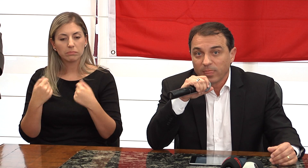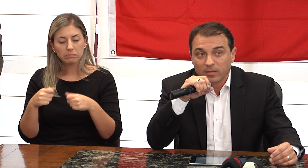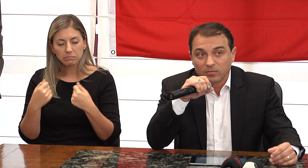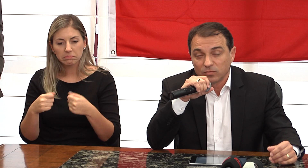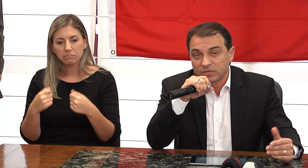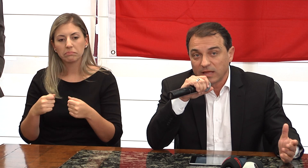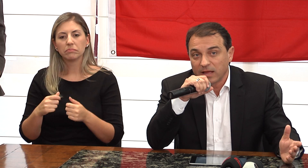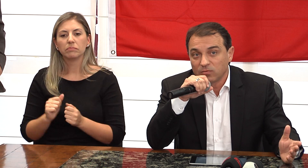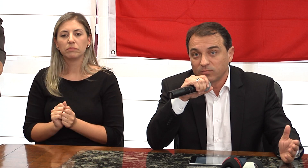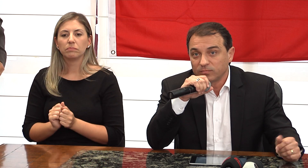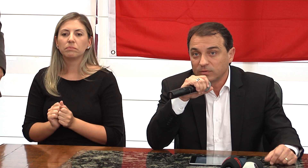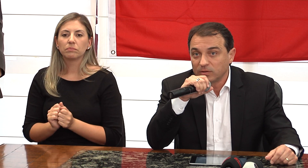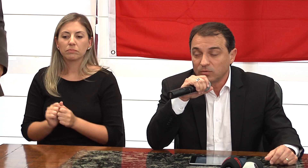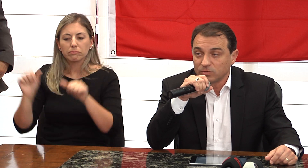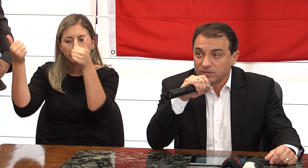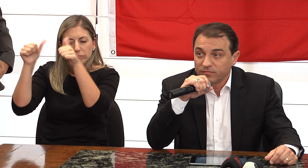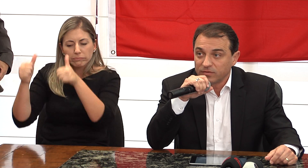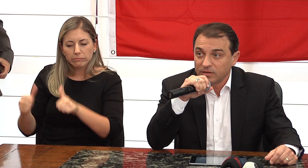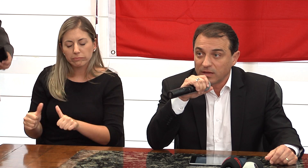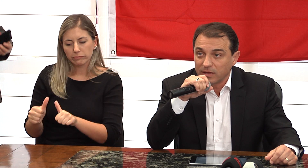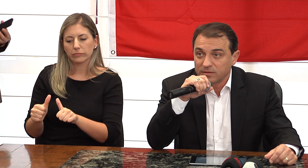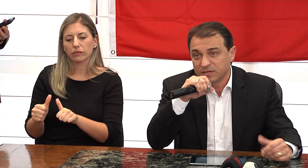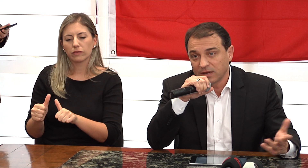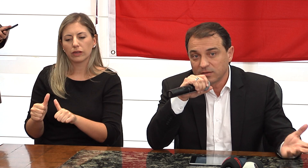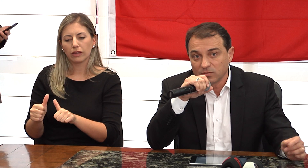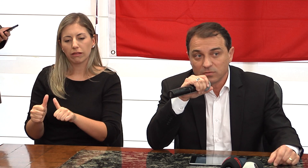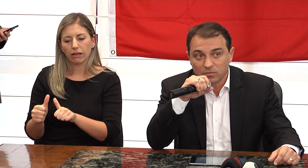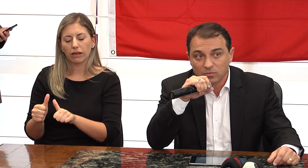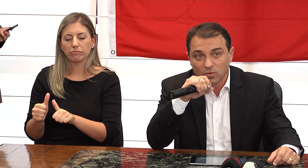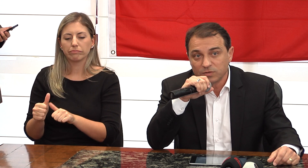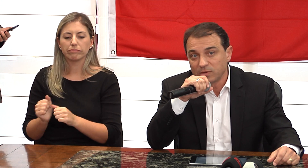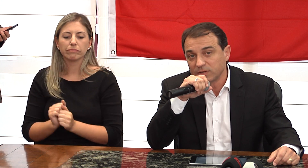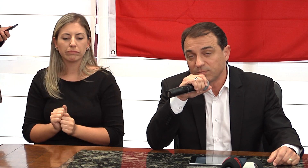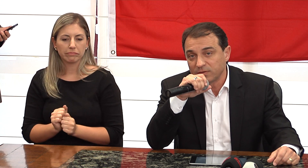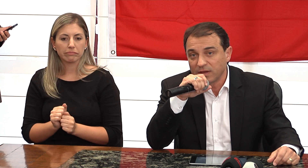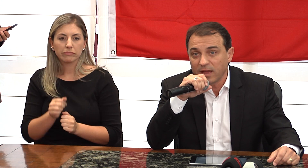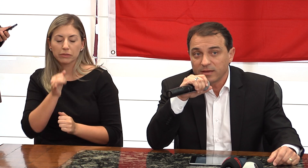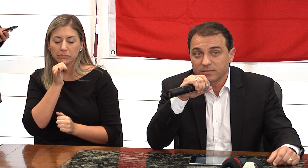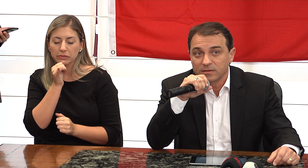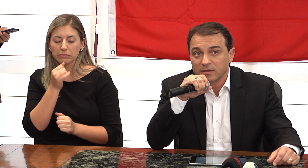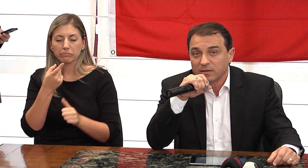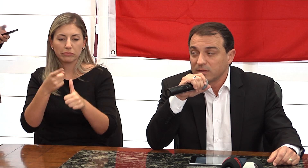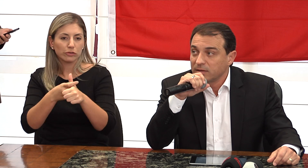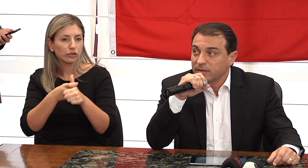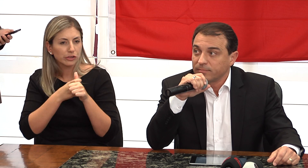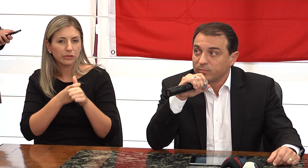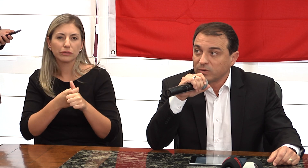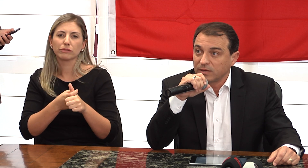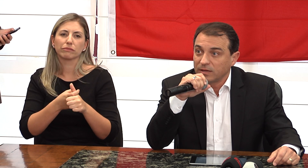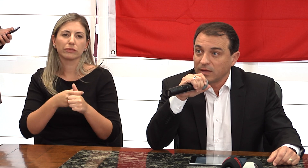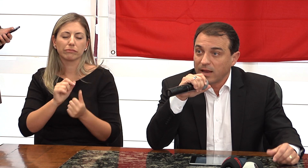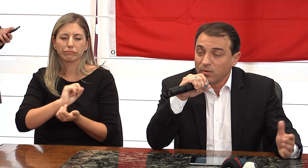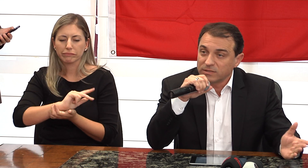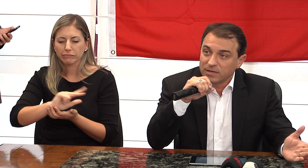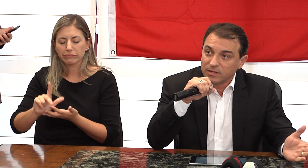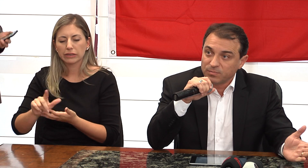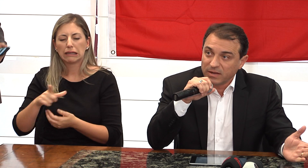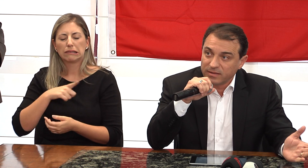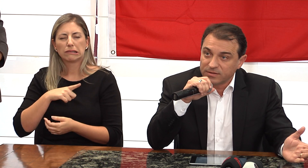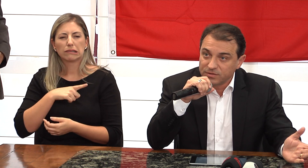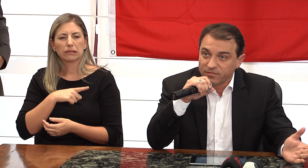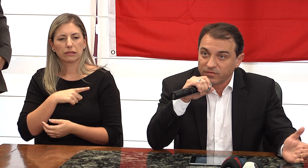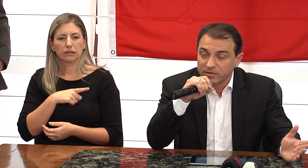orçamento do Estado, inclusive de cerca de 2 milhões e meio de reais, porque a